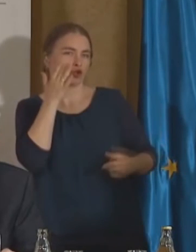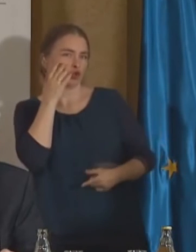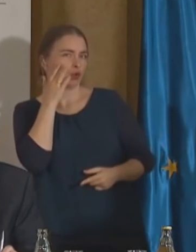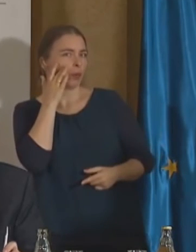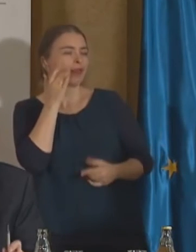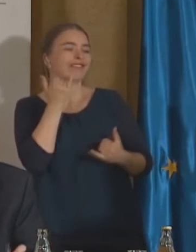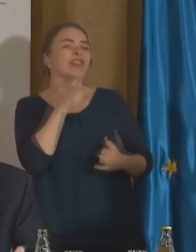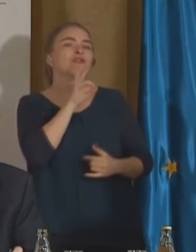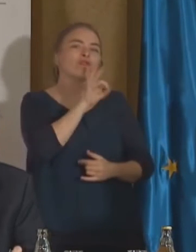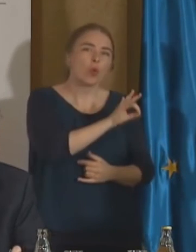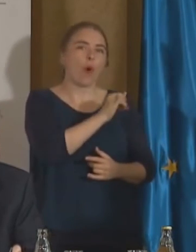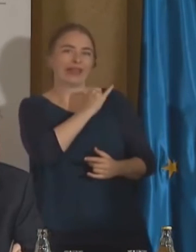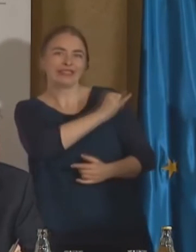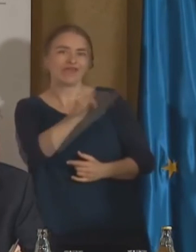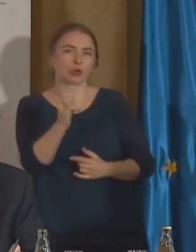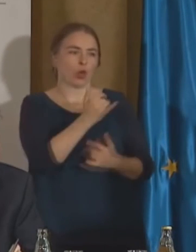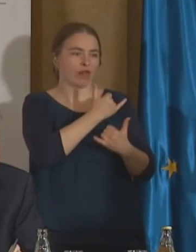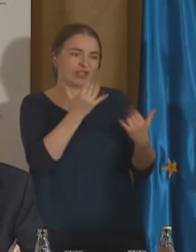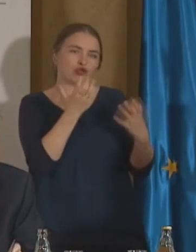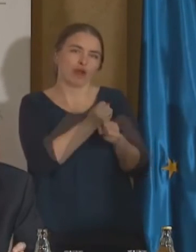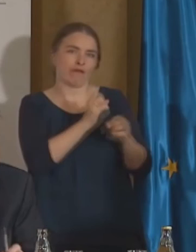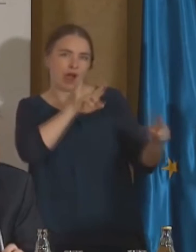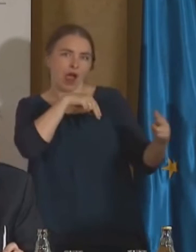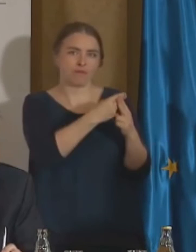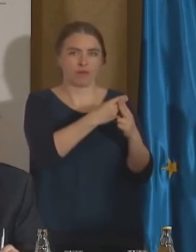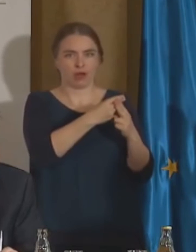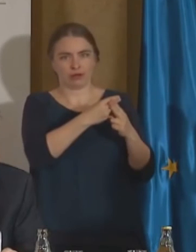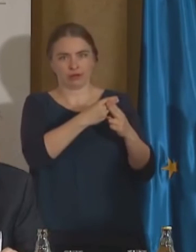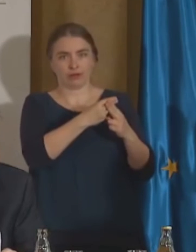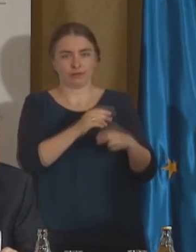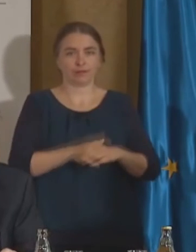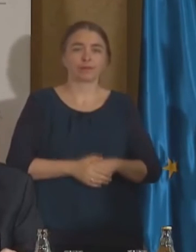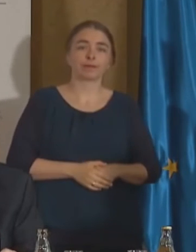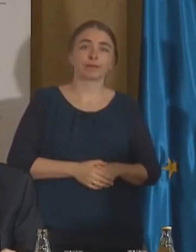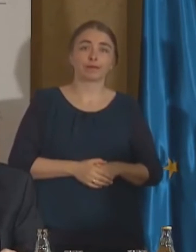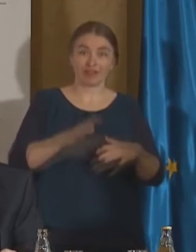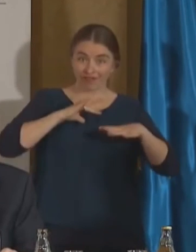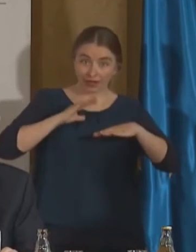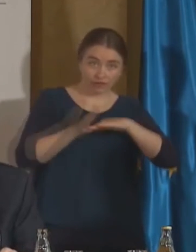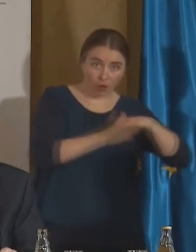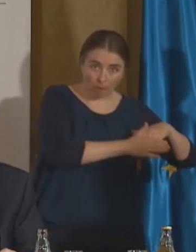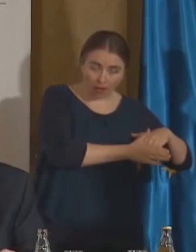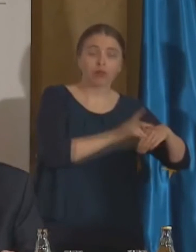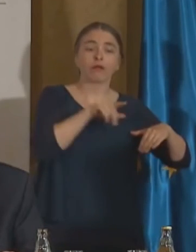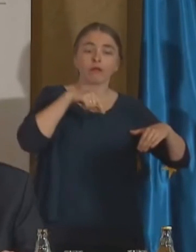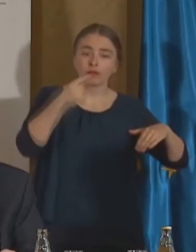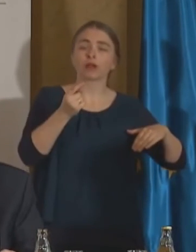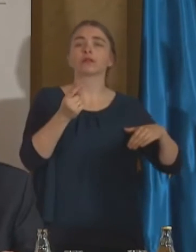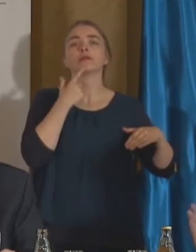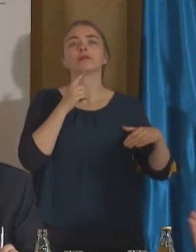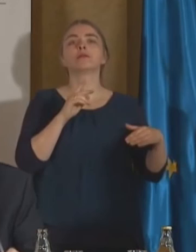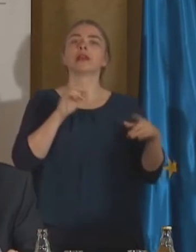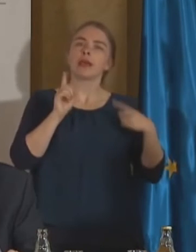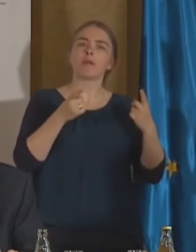am 2. Juni würden wir dann sozusagen in ein rollierendes, reguläres Schulsystem übergehen,